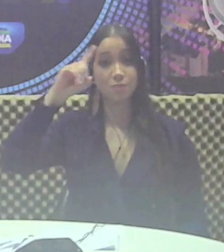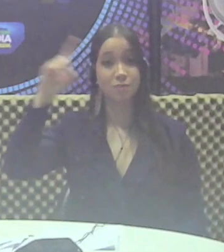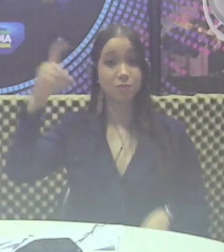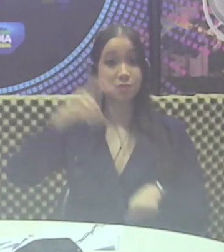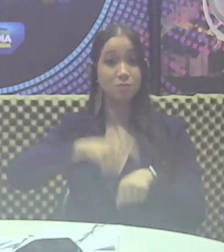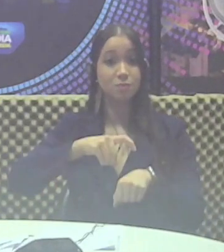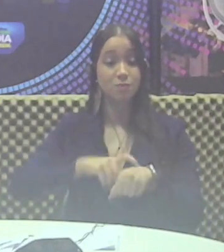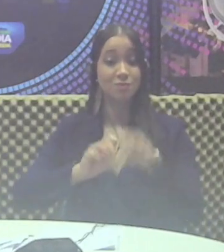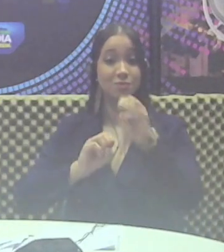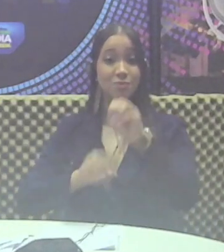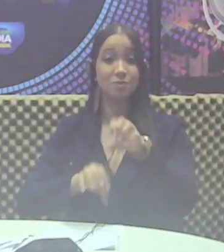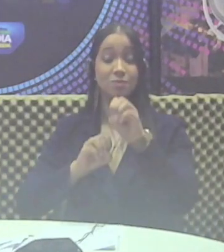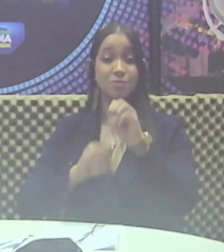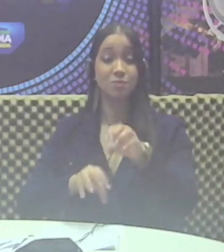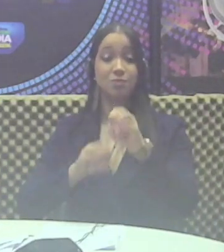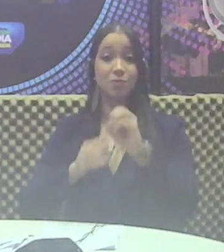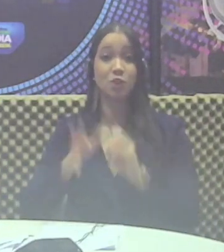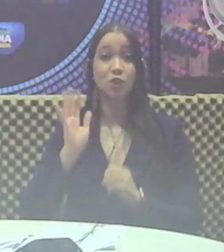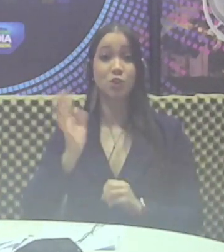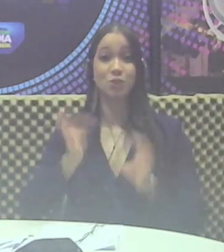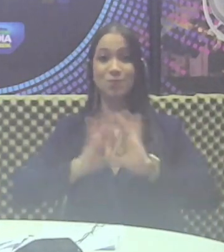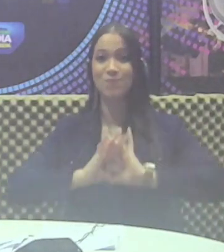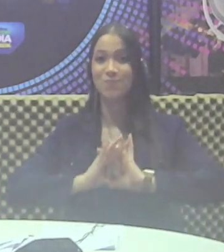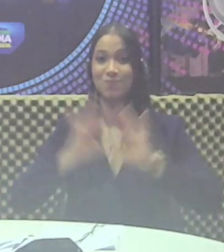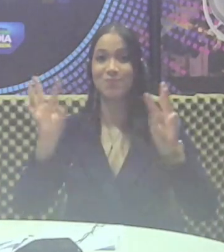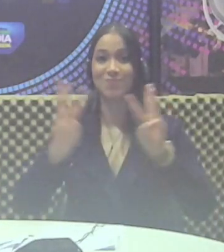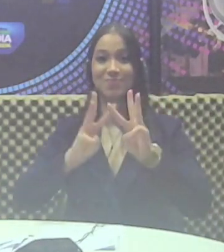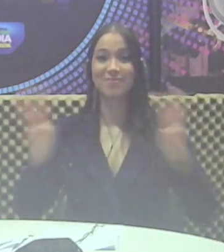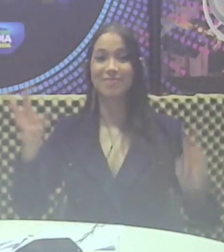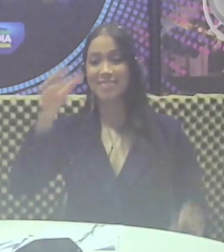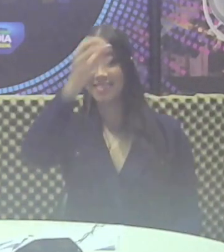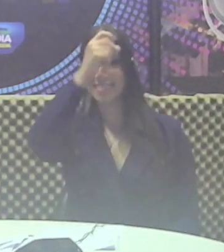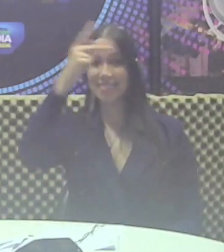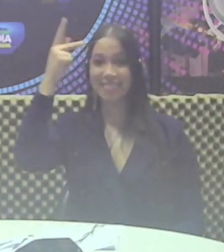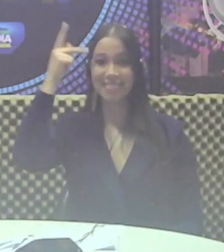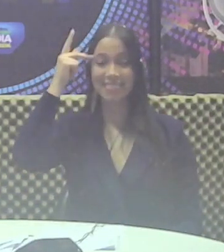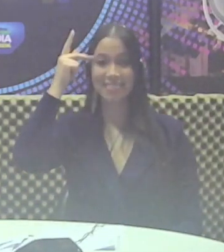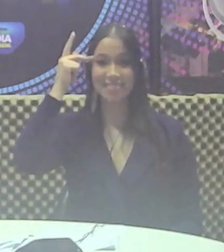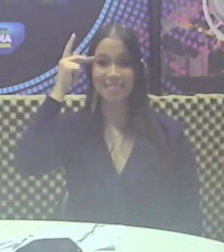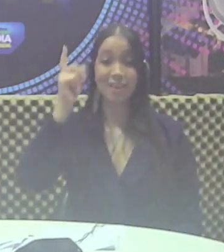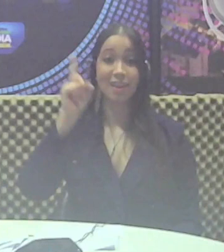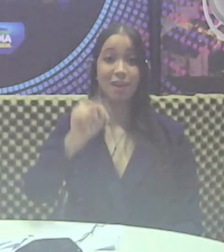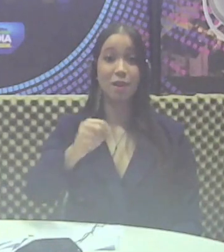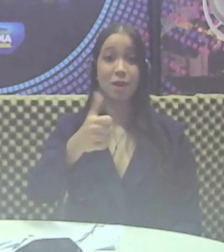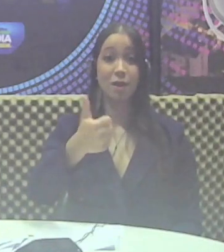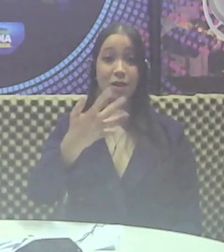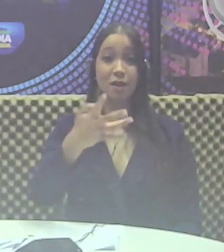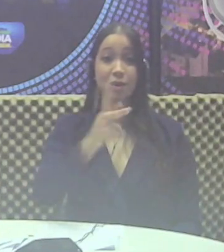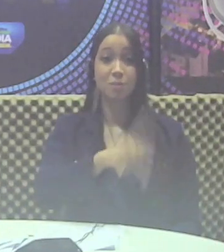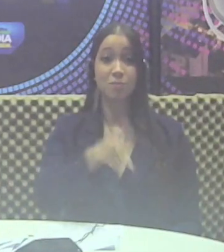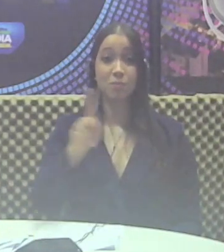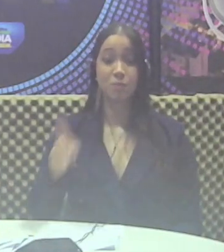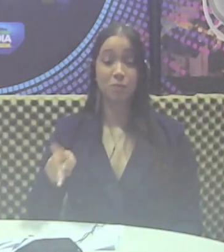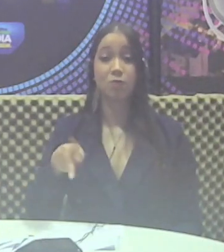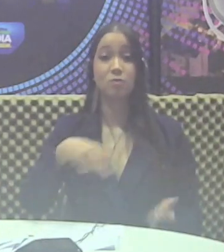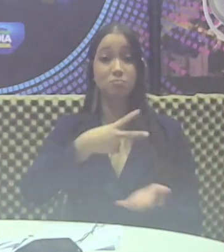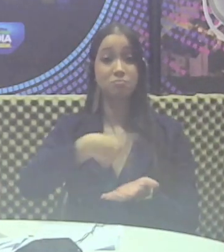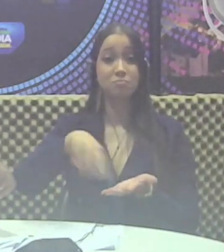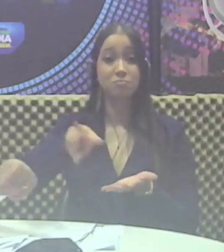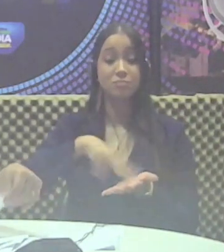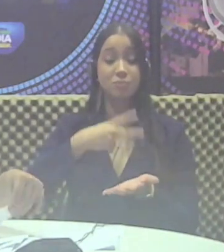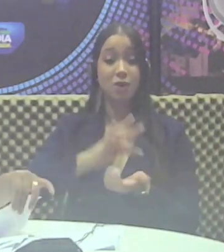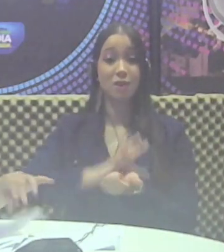horários das aulas de Mix Dance já estão disponíveis no portal da Prefeitura. Serão 14 professores de Mix Dance da